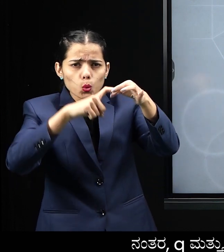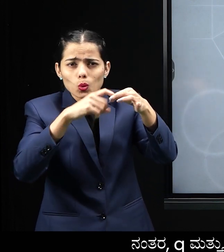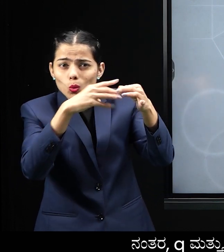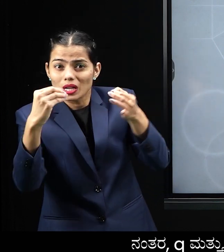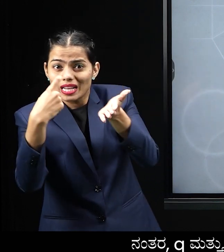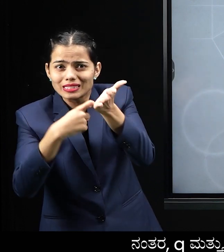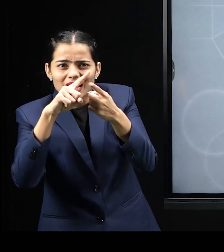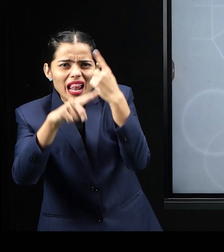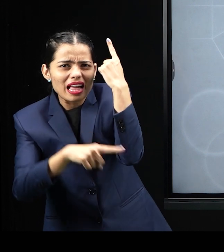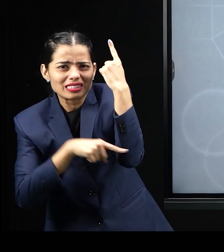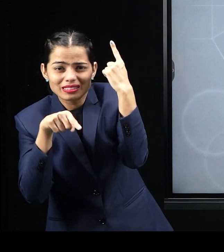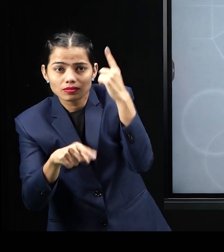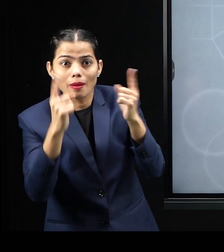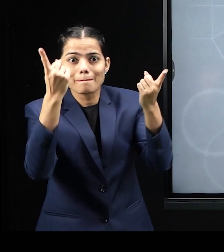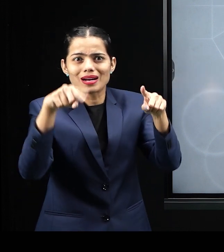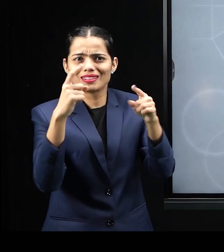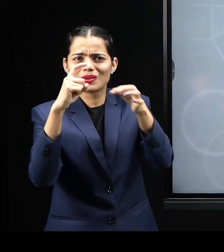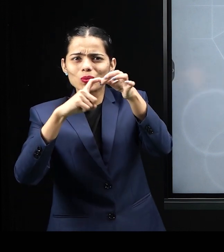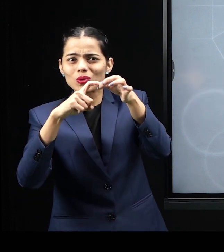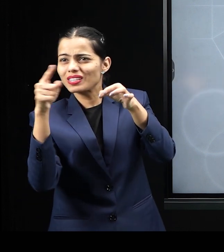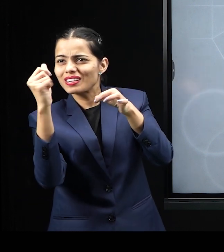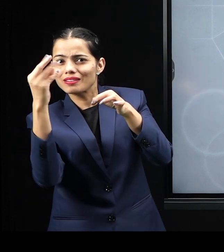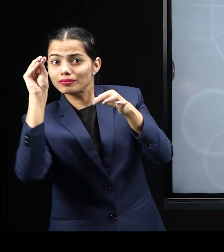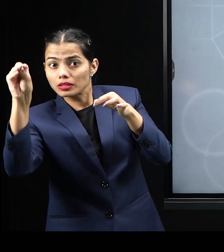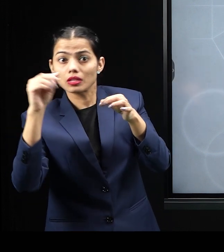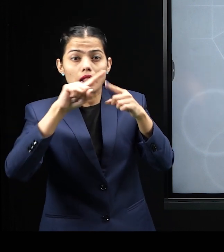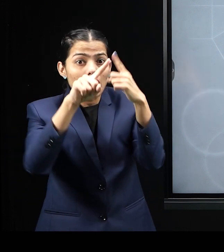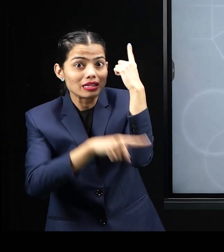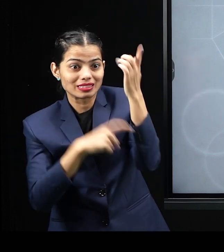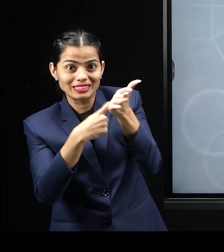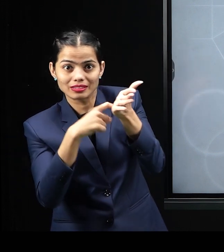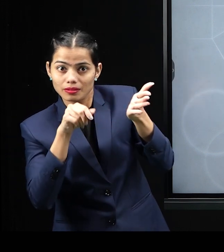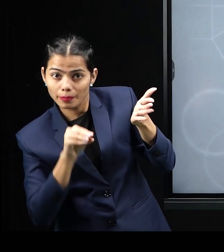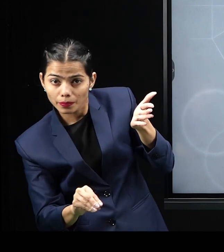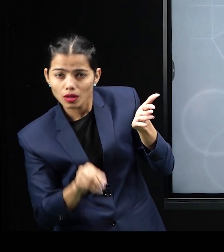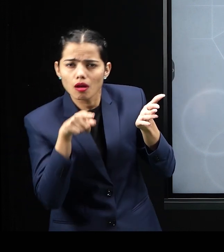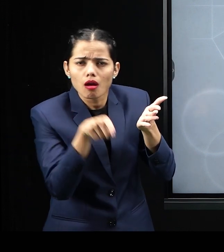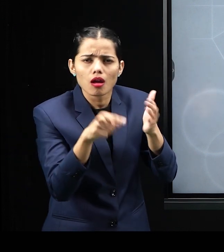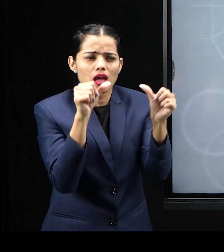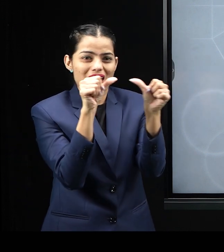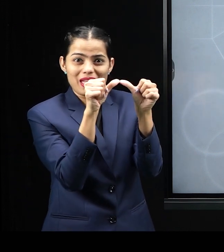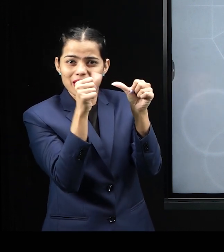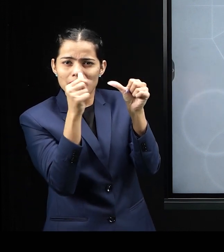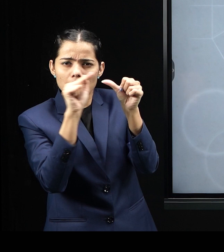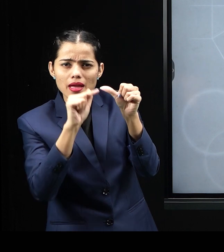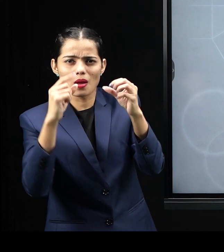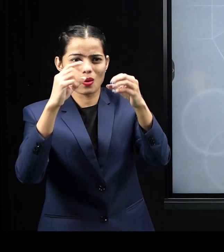ಅಂದರೆ ಎ = BQ + R, 0 R